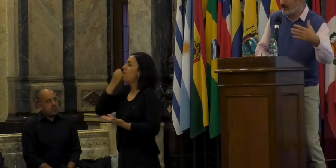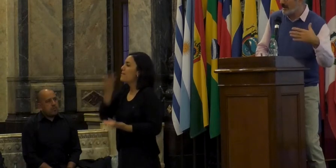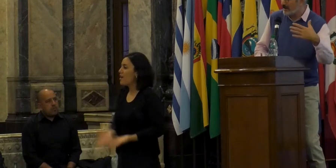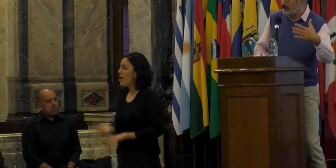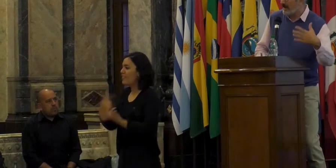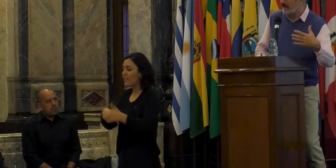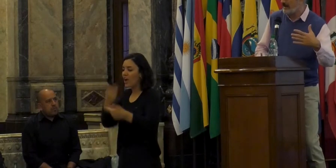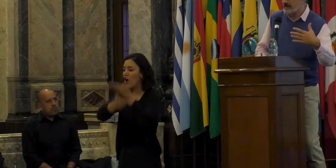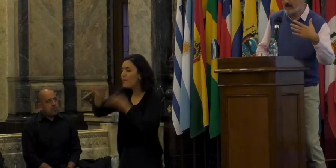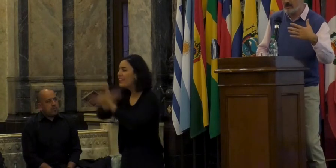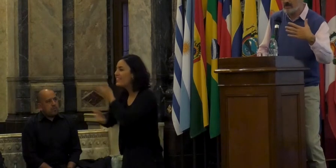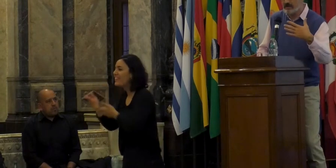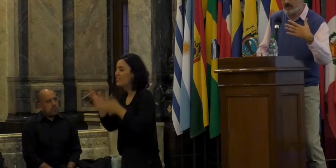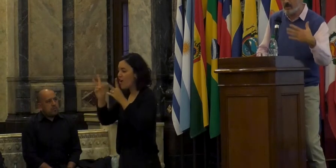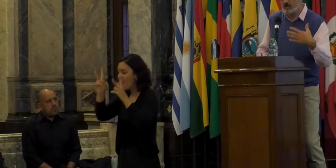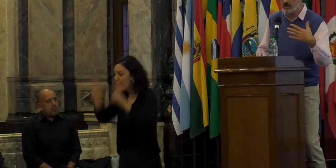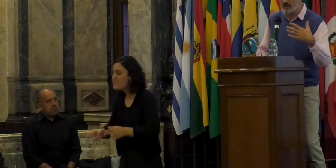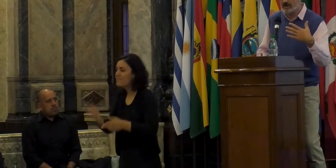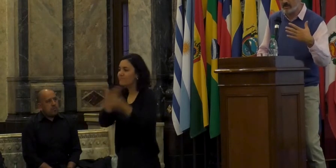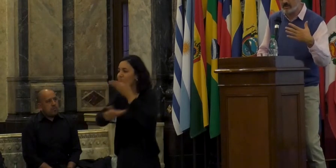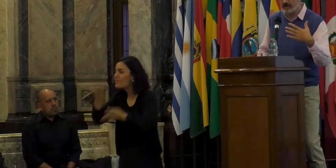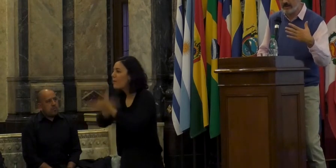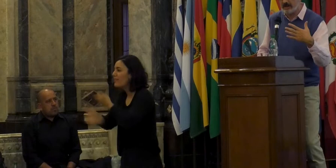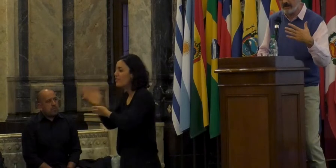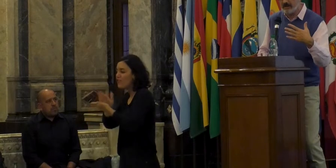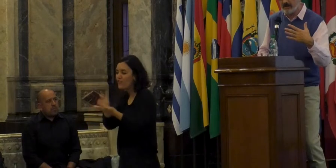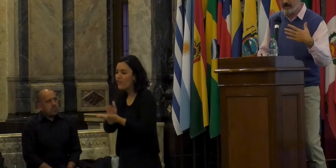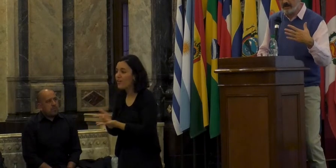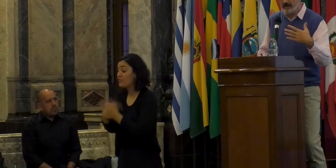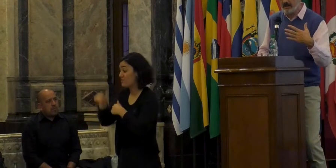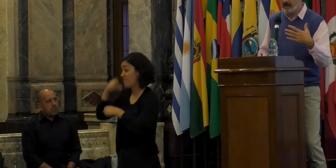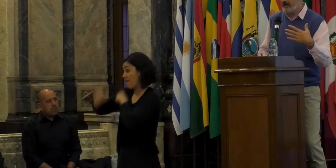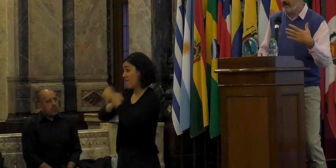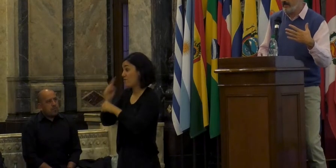entre fronteras, en los márgenes. Y eso es justamente lo que ocurrió en los años 80.